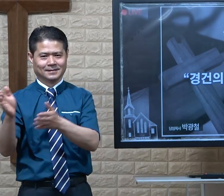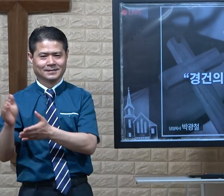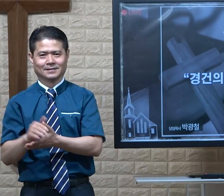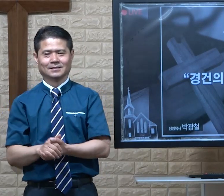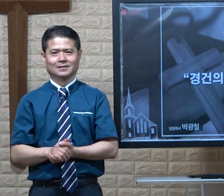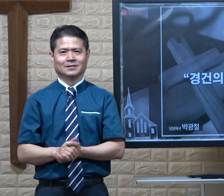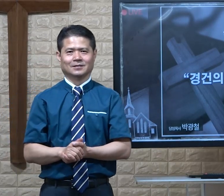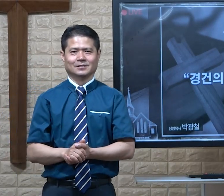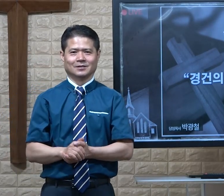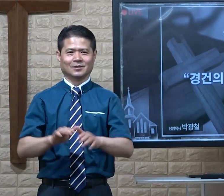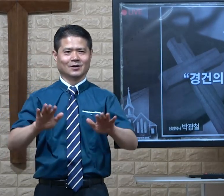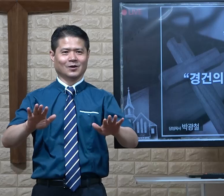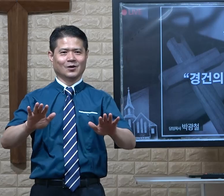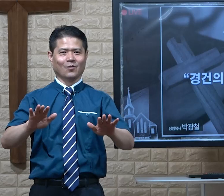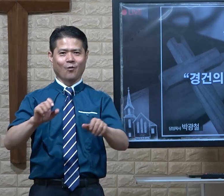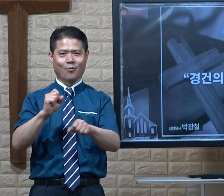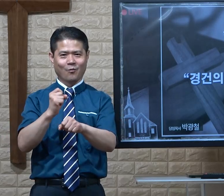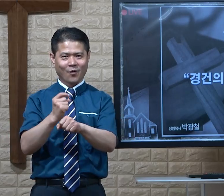인도했으면 좋겠습니다.